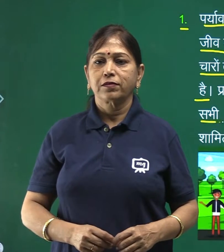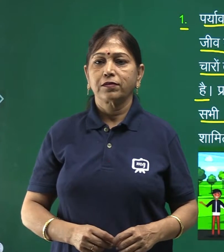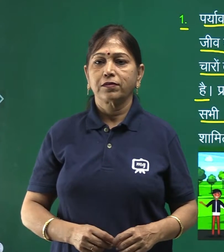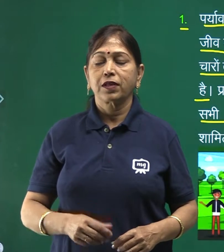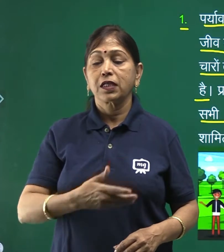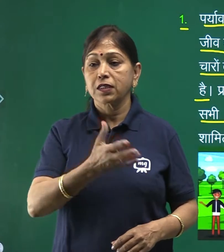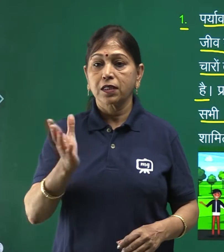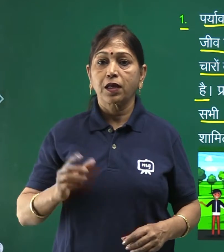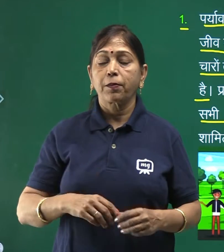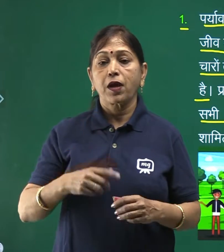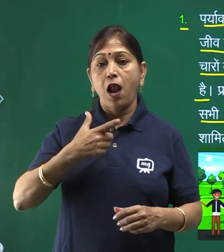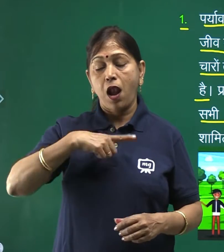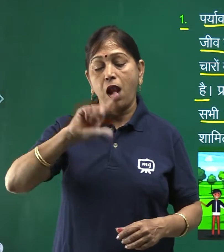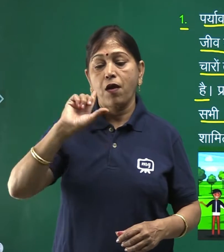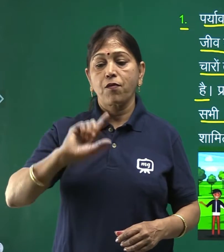सभी जीवित